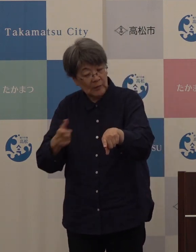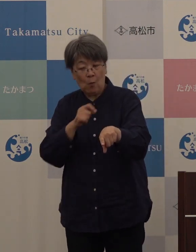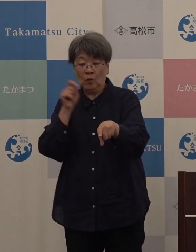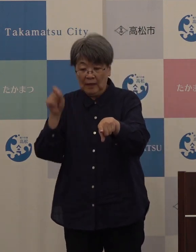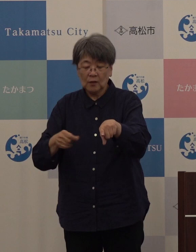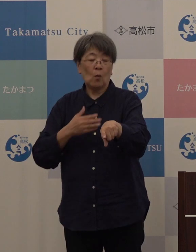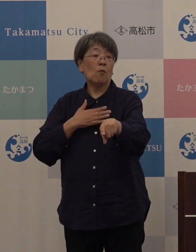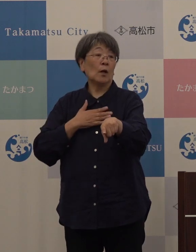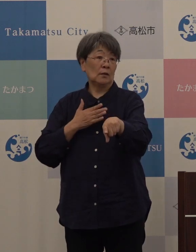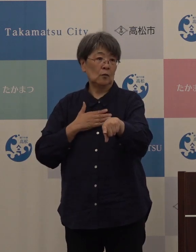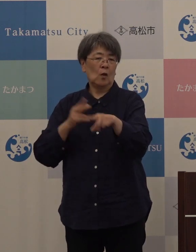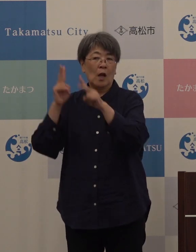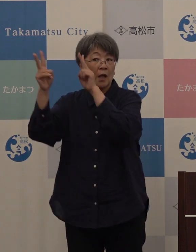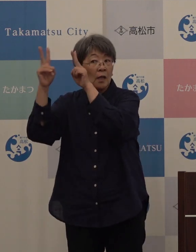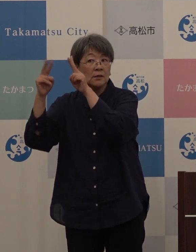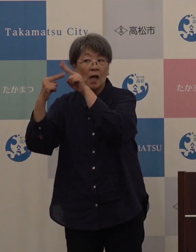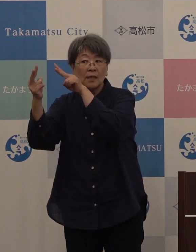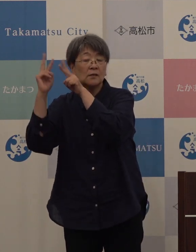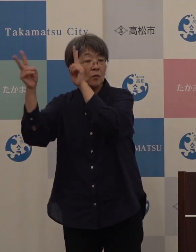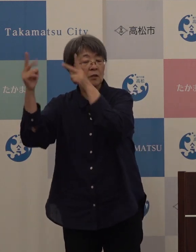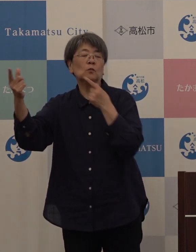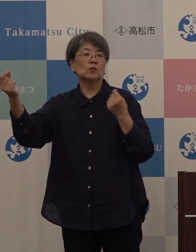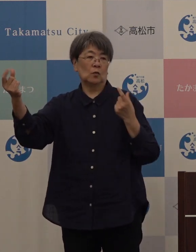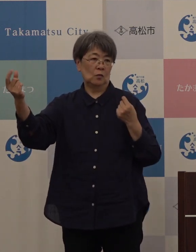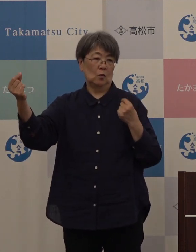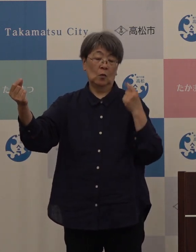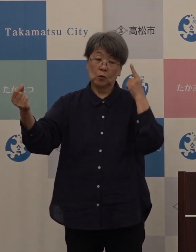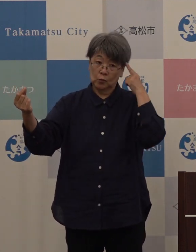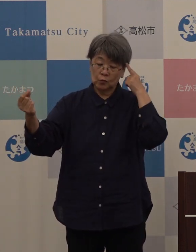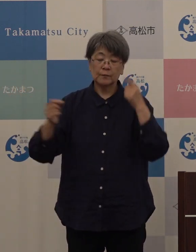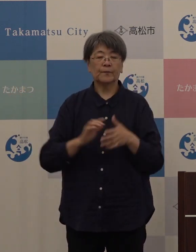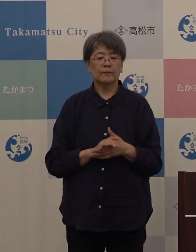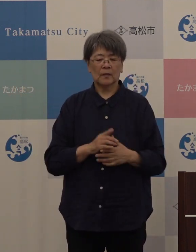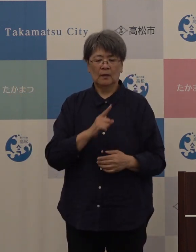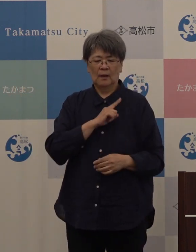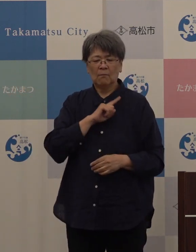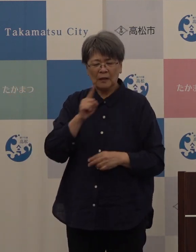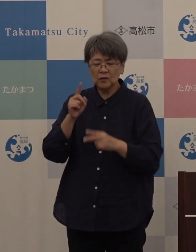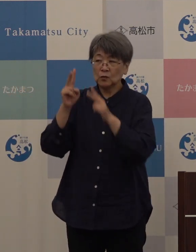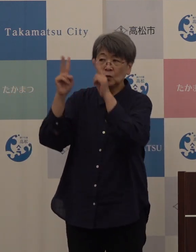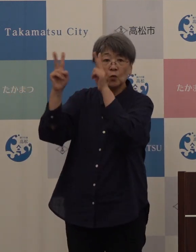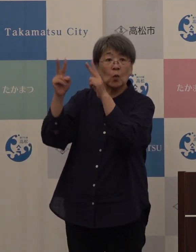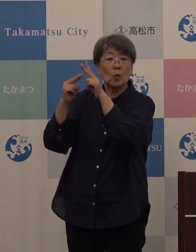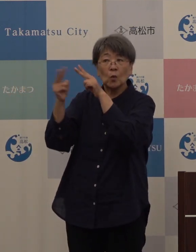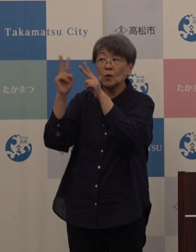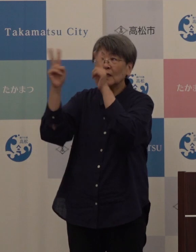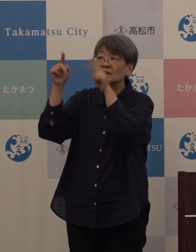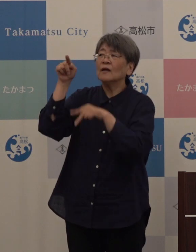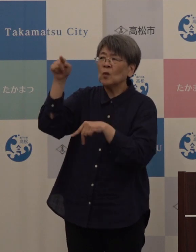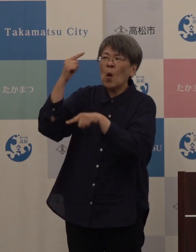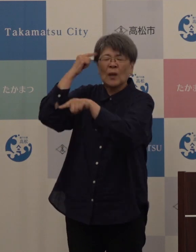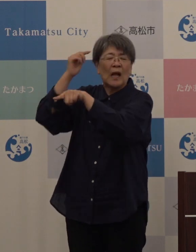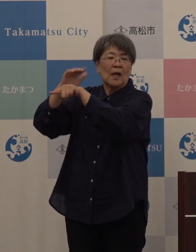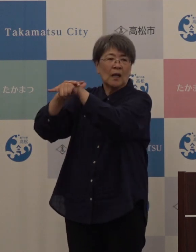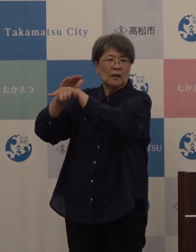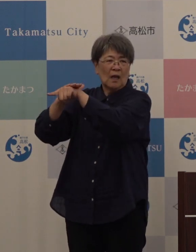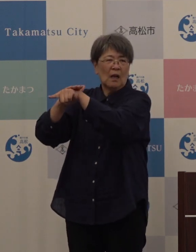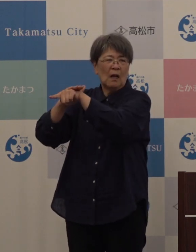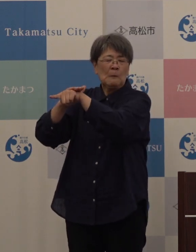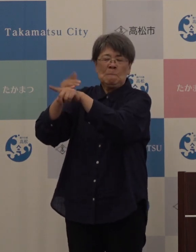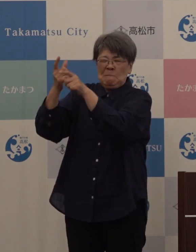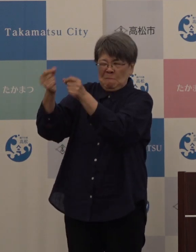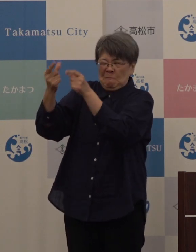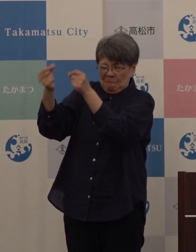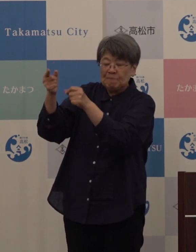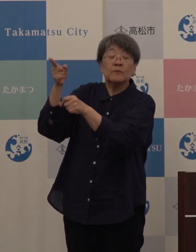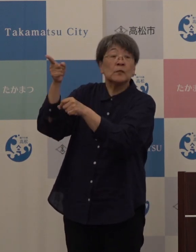ら、対策を講じていくということでございますので、まずはことでんさんの方の考え方みたいなものをしっかりしていただきまして、